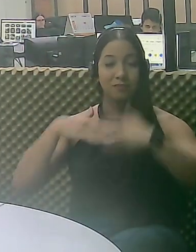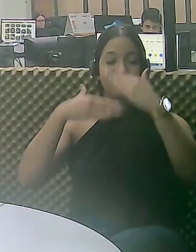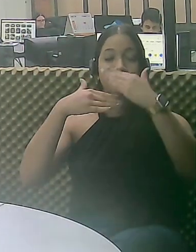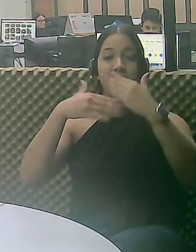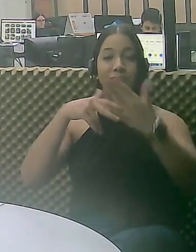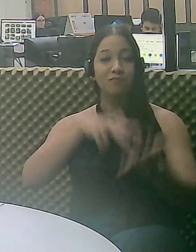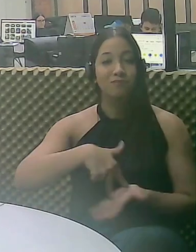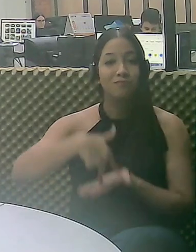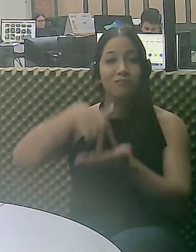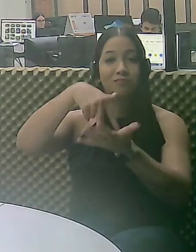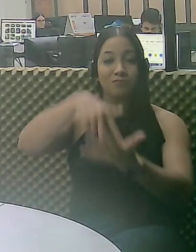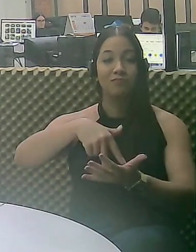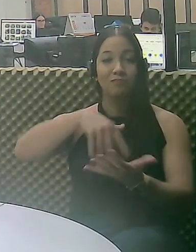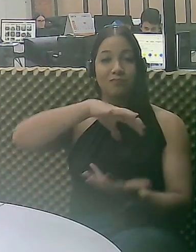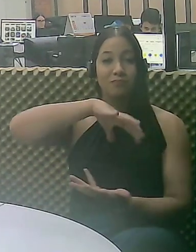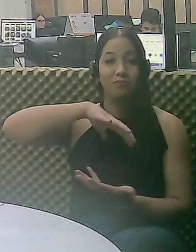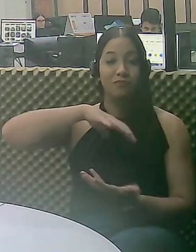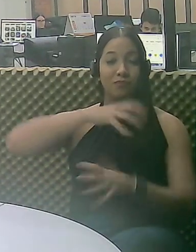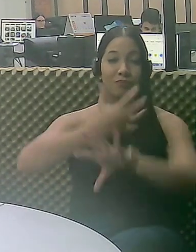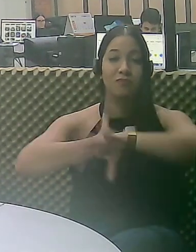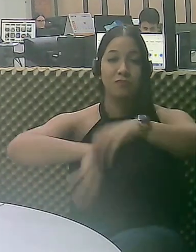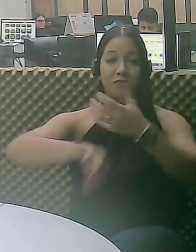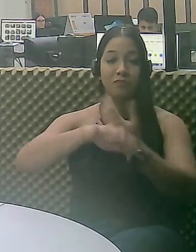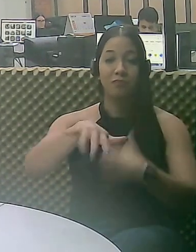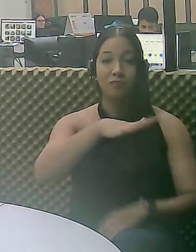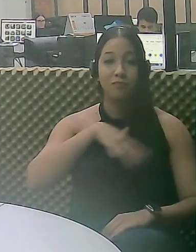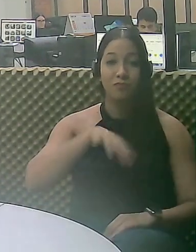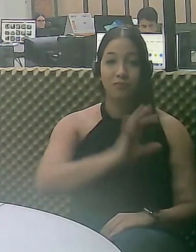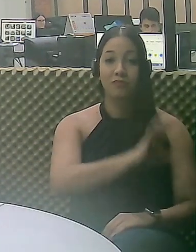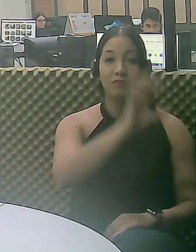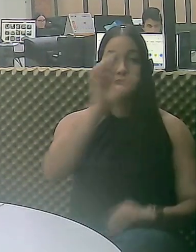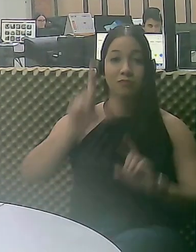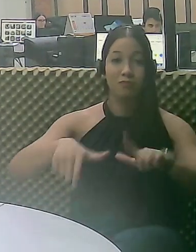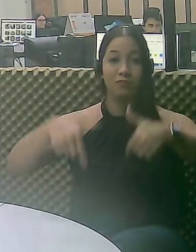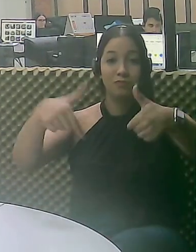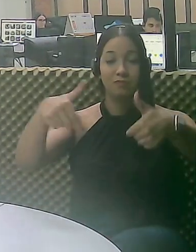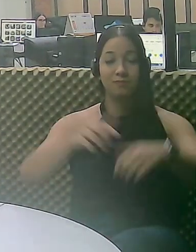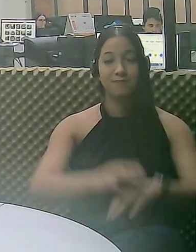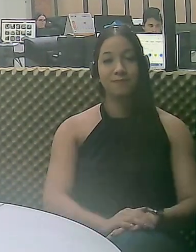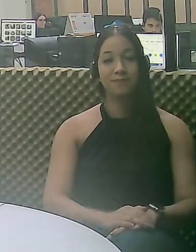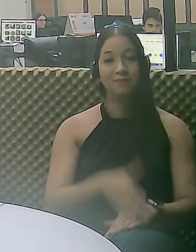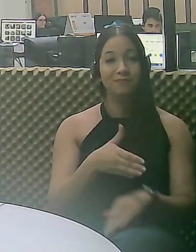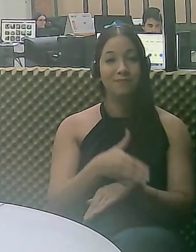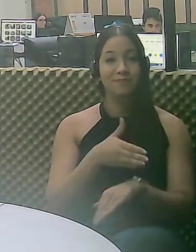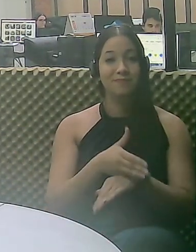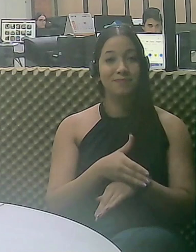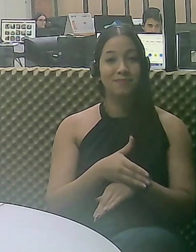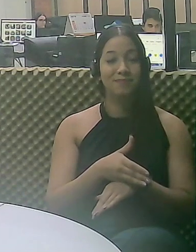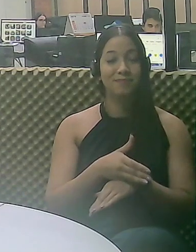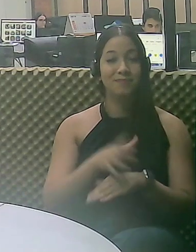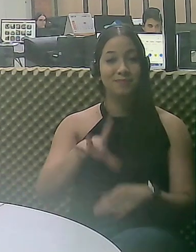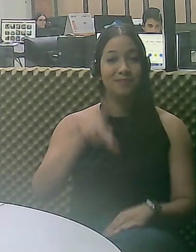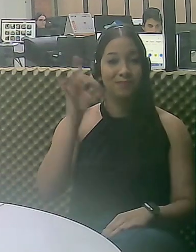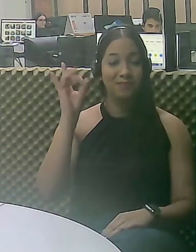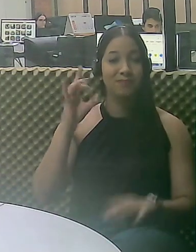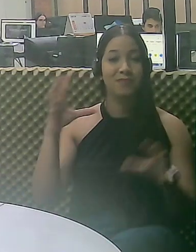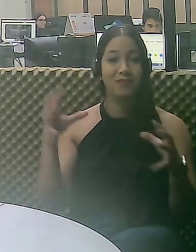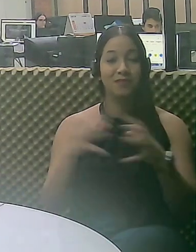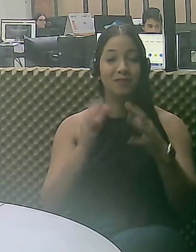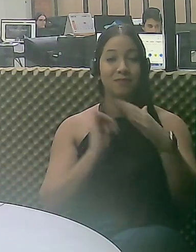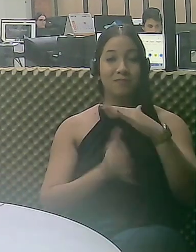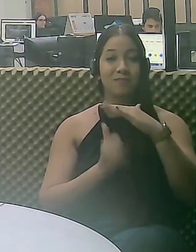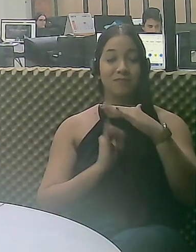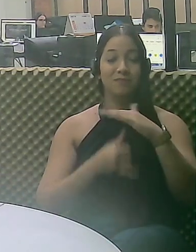e consolidação do ecossistema de inovação em suas áreas de atuação. Os participantes foram indicados pela Academia